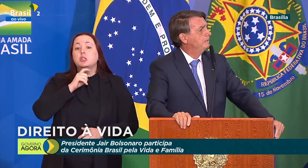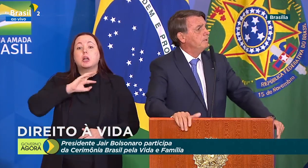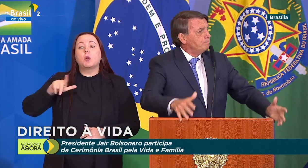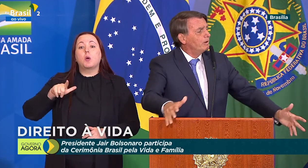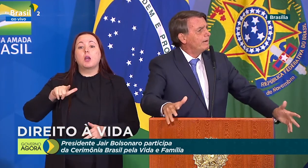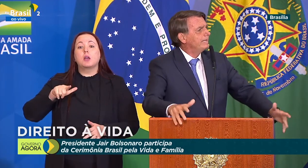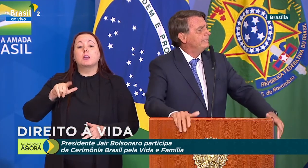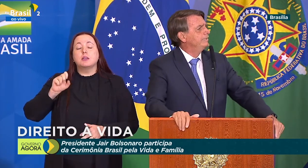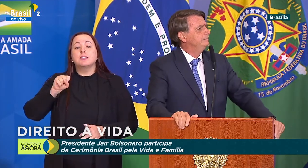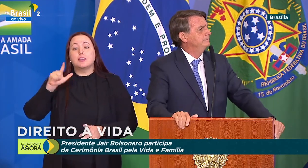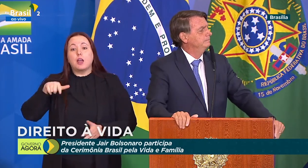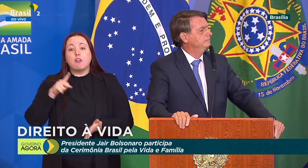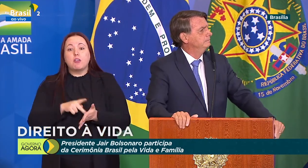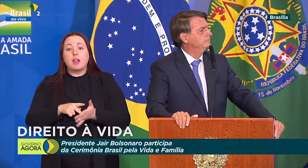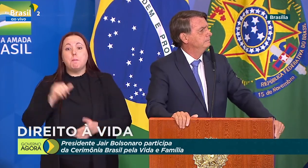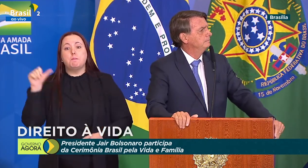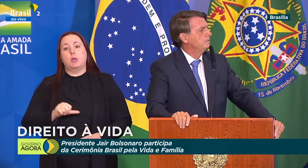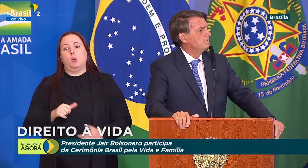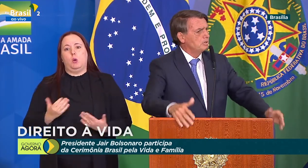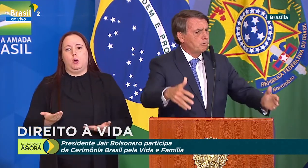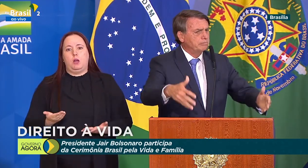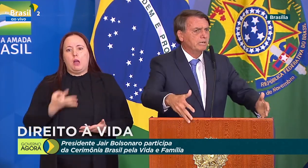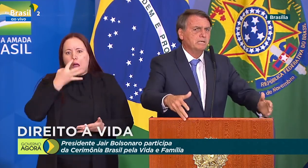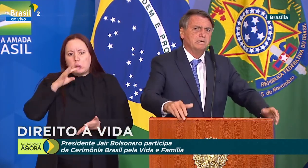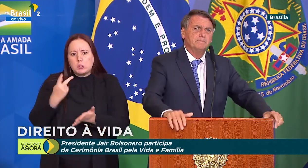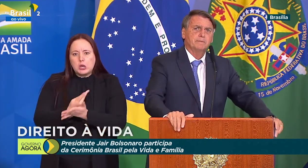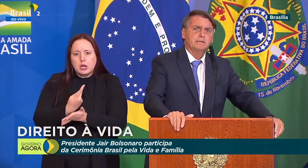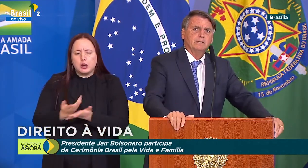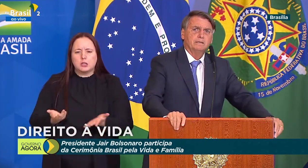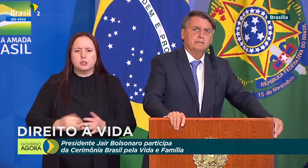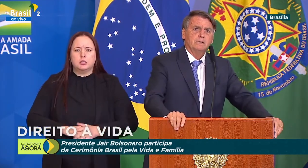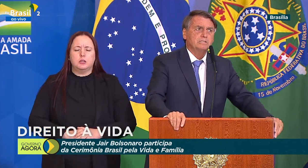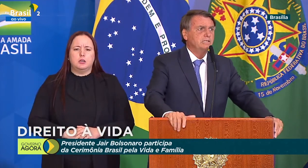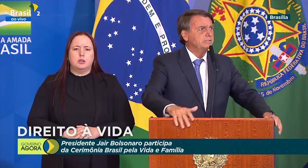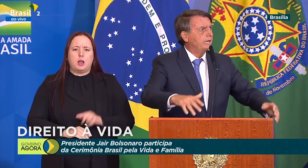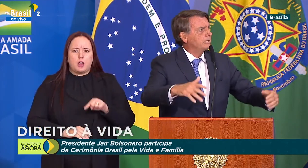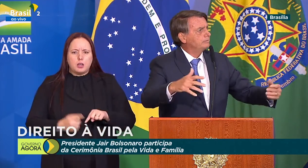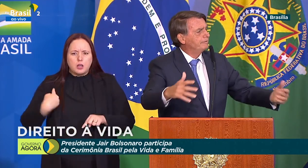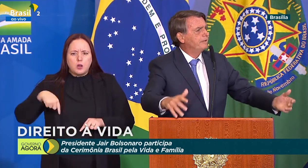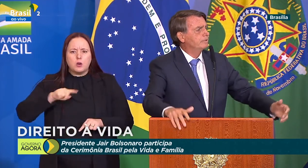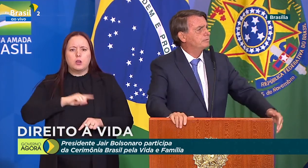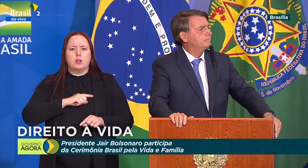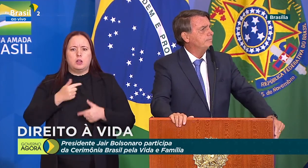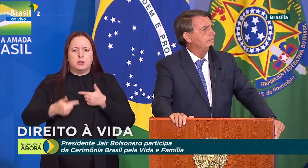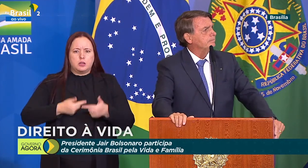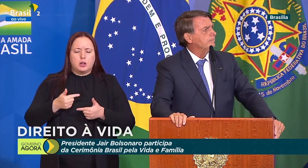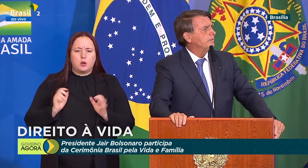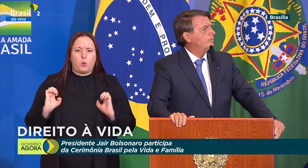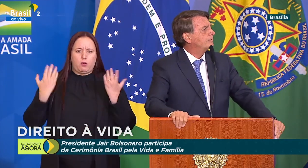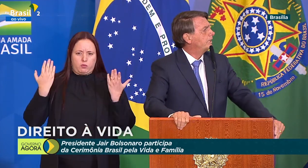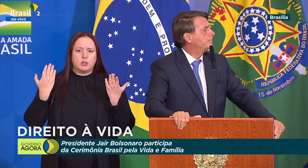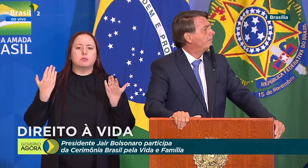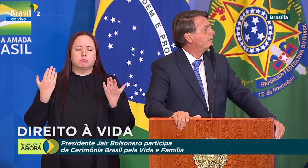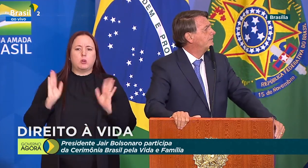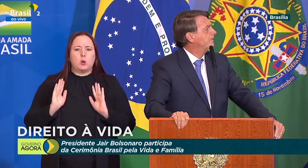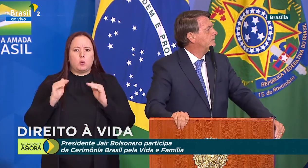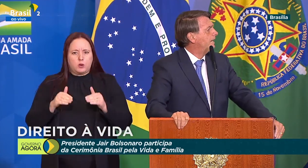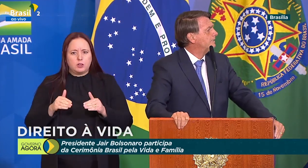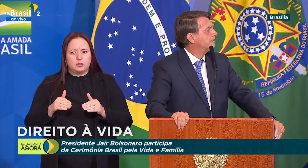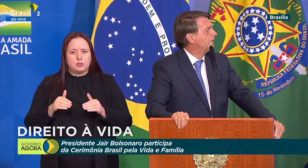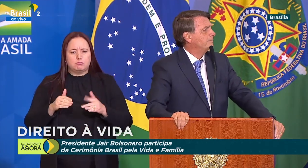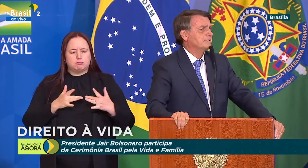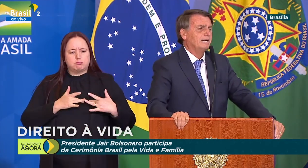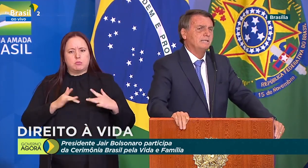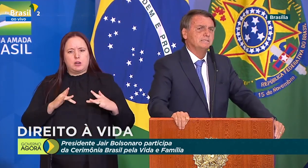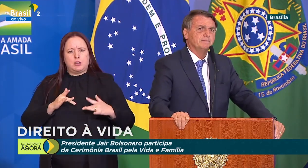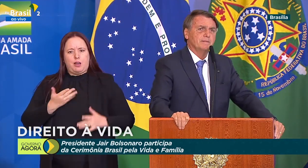ou uma verdade pior ainda Enquanto aqui a gente está no evento voltado para